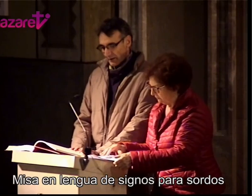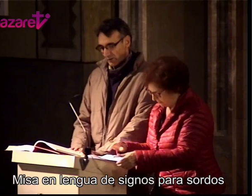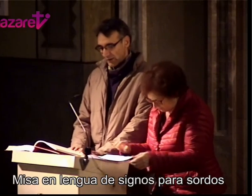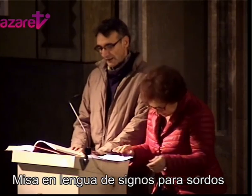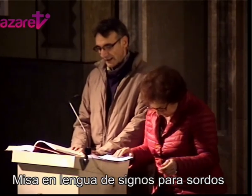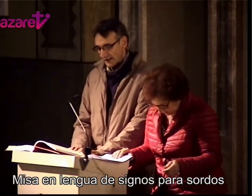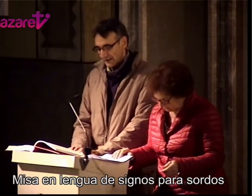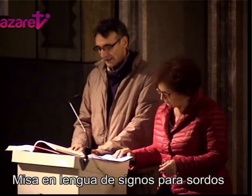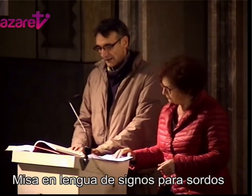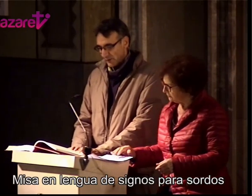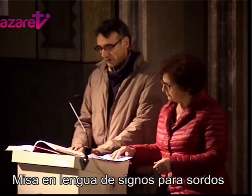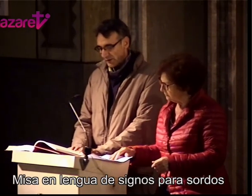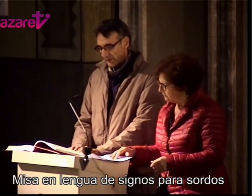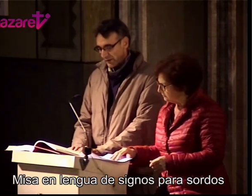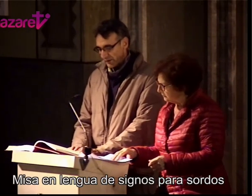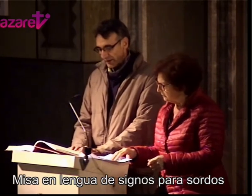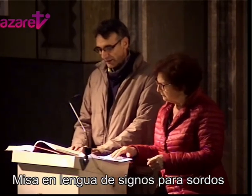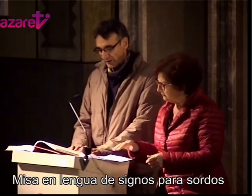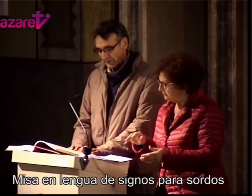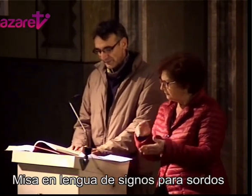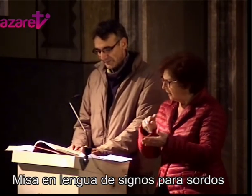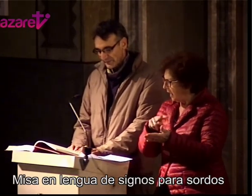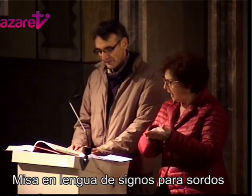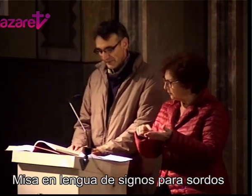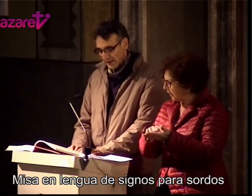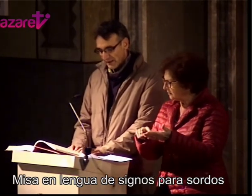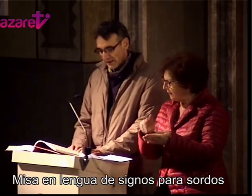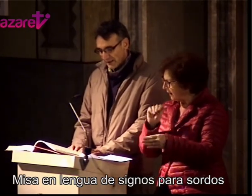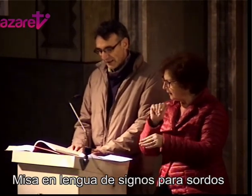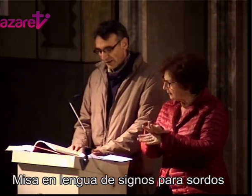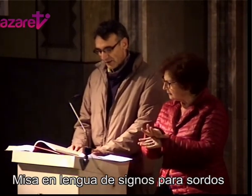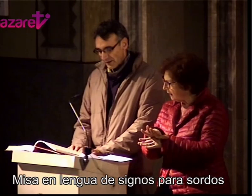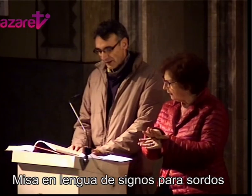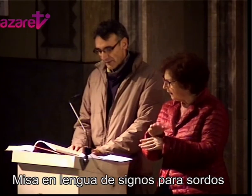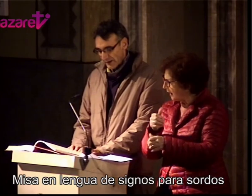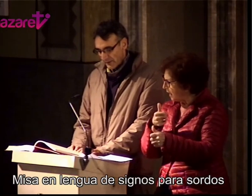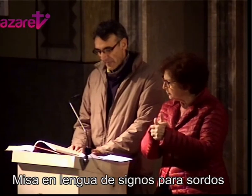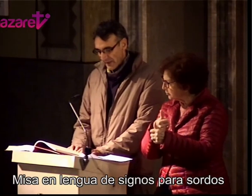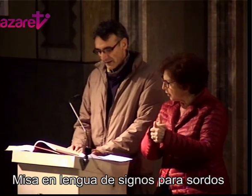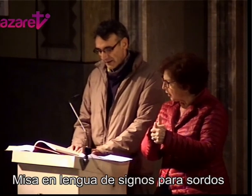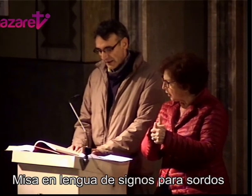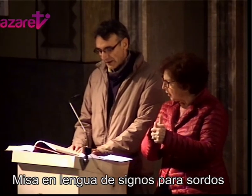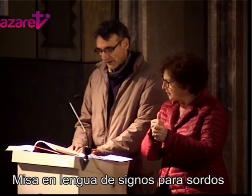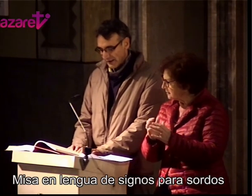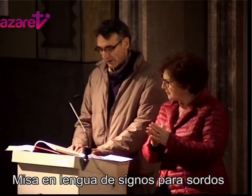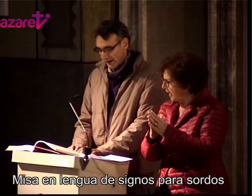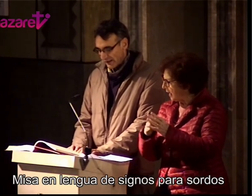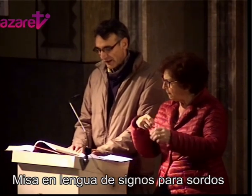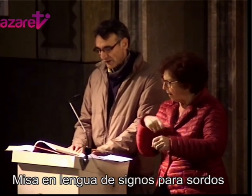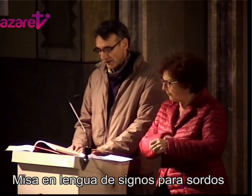Lectura de la carta del apóstol San Pablo a Tito. Querido hermano, se ha manifestado la gracia de Dios